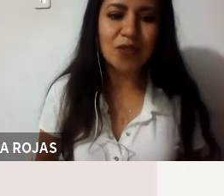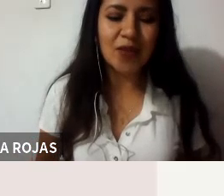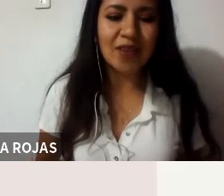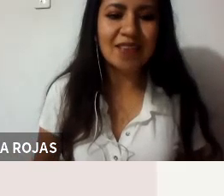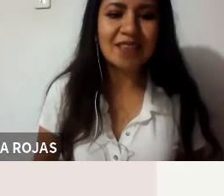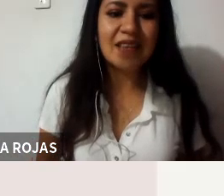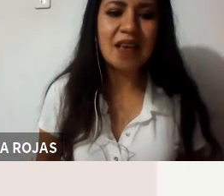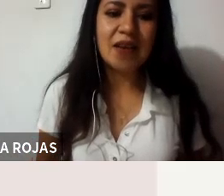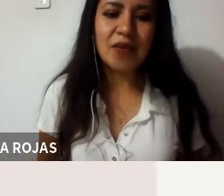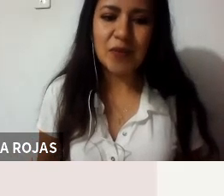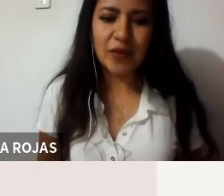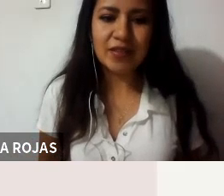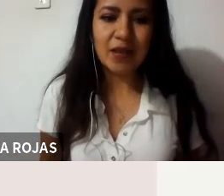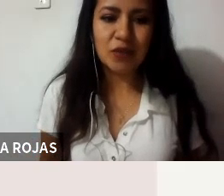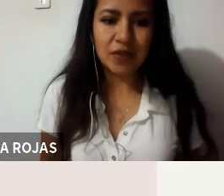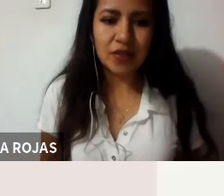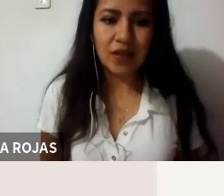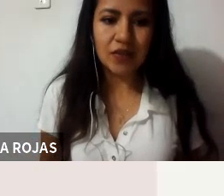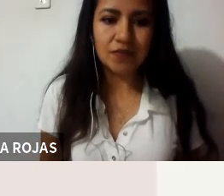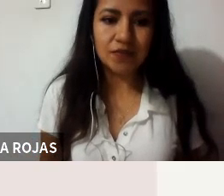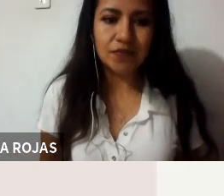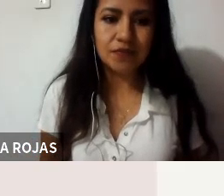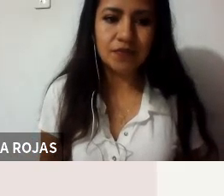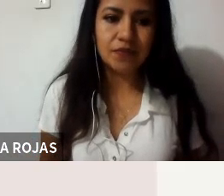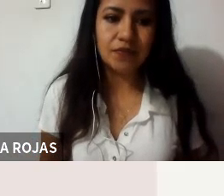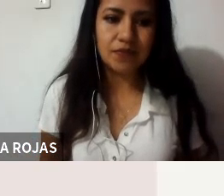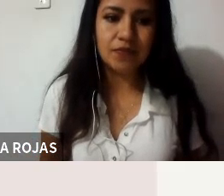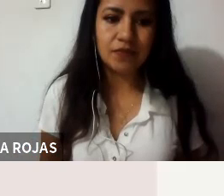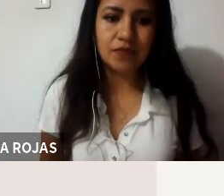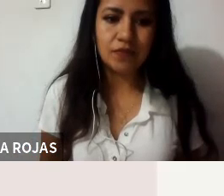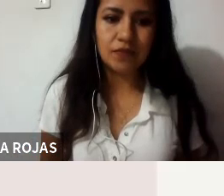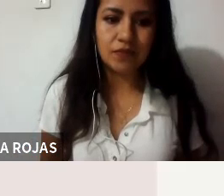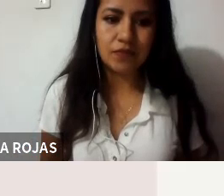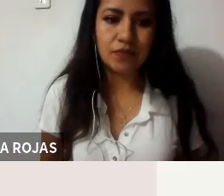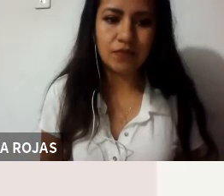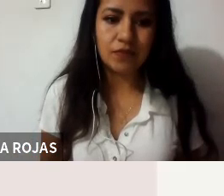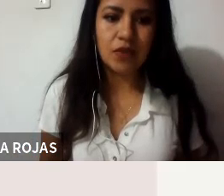No veo algunos estudiantes. No importa, sigamos practicando.